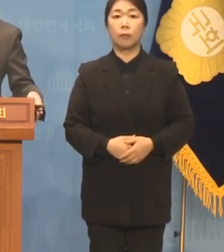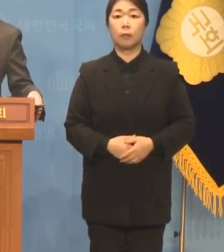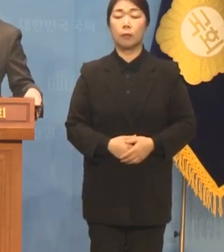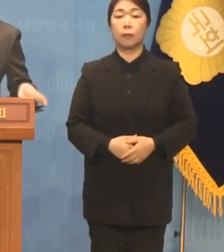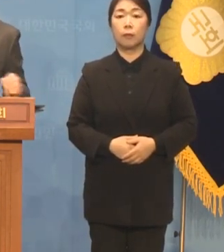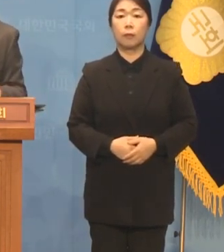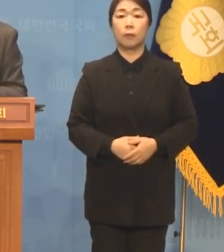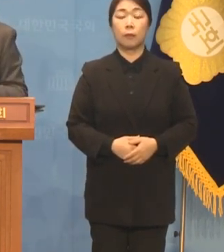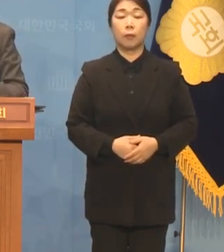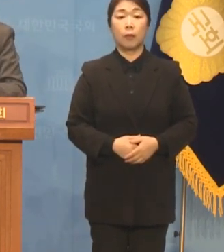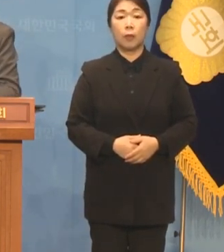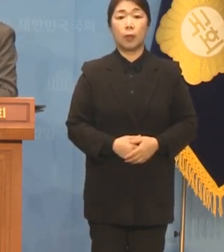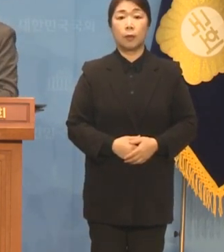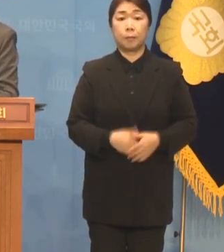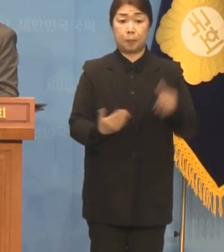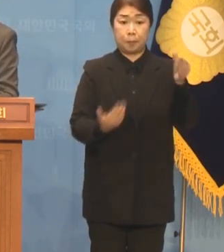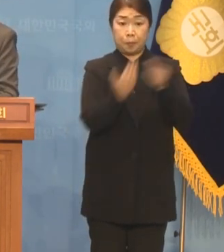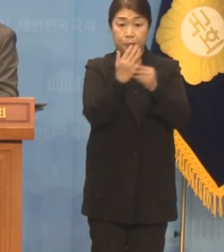당일